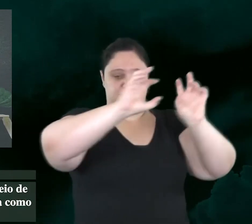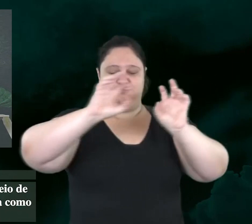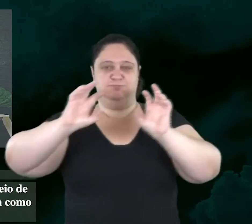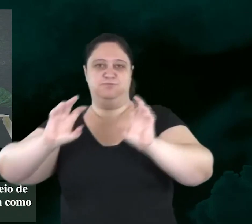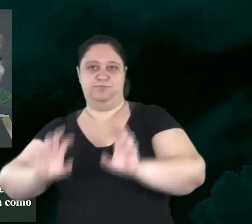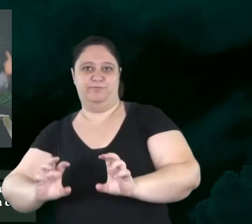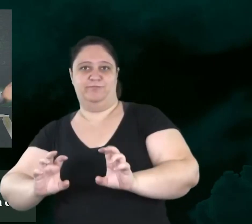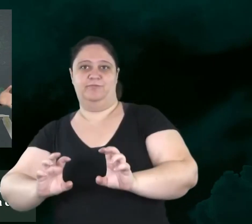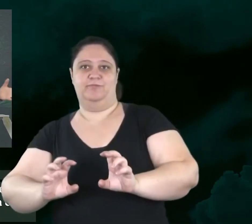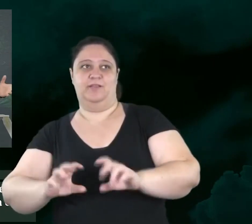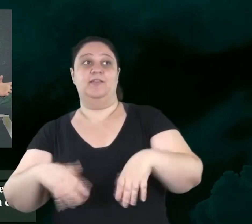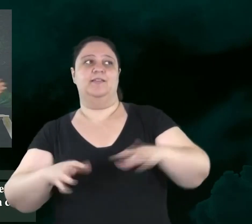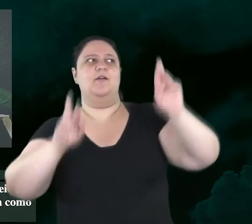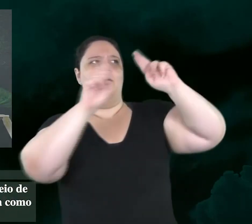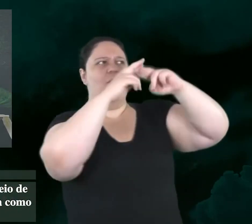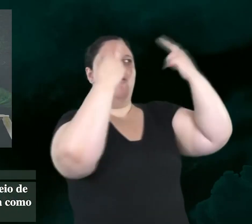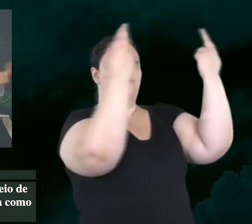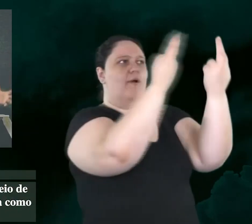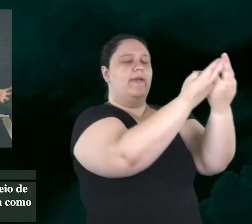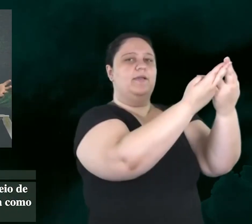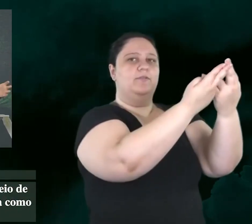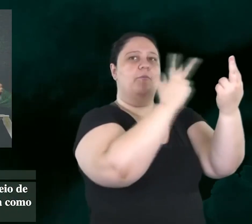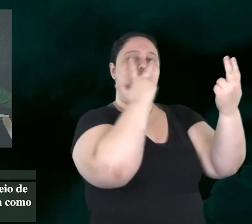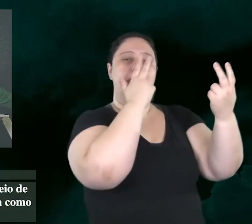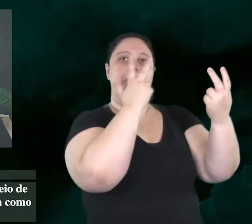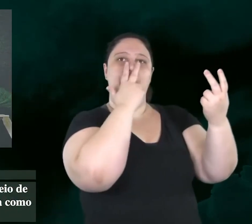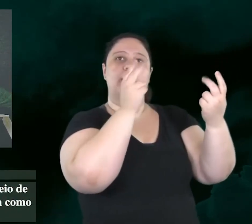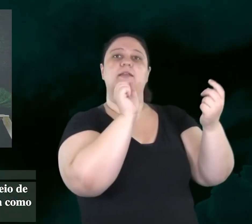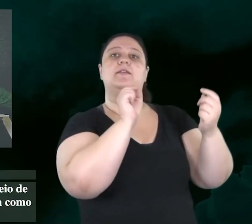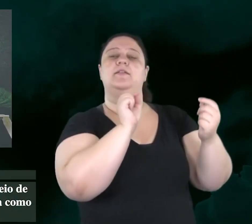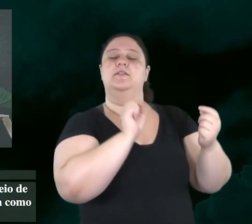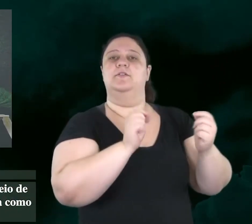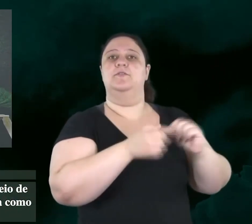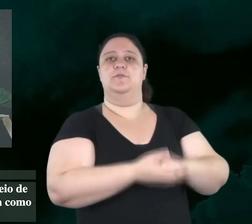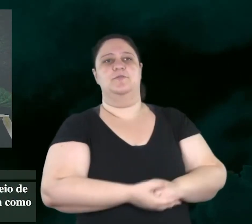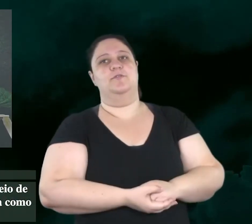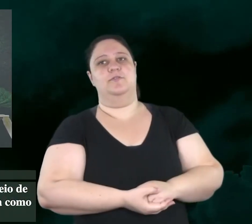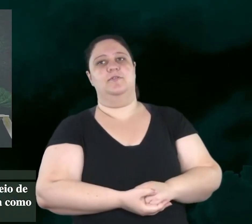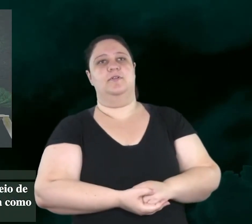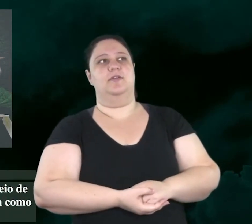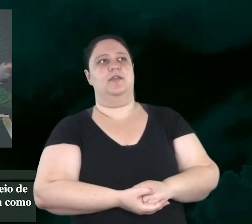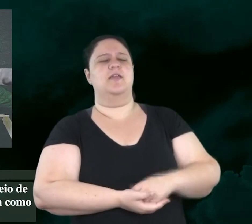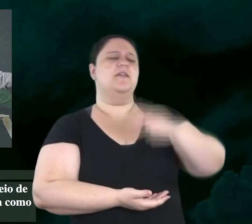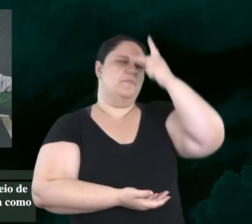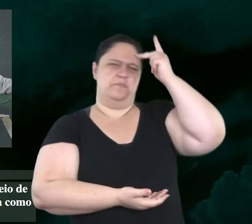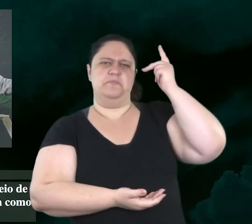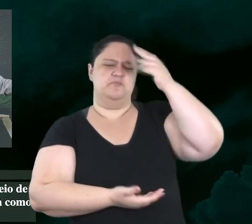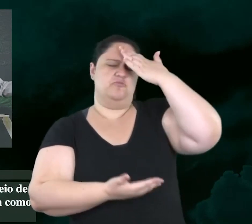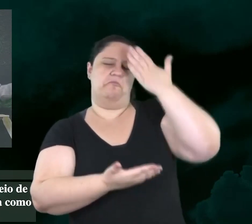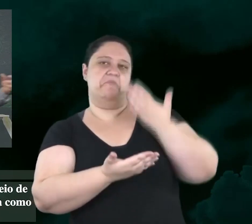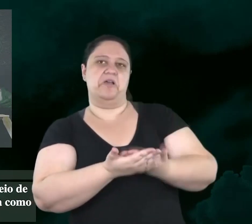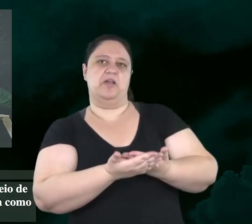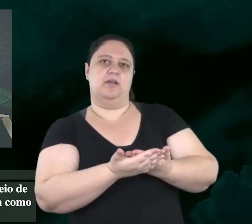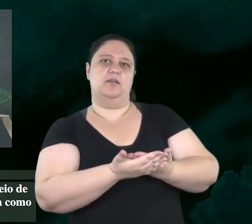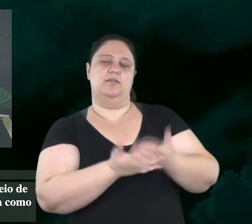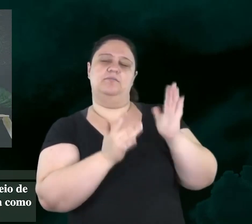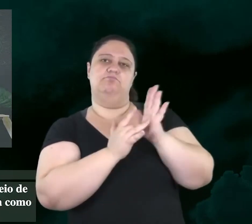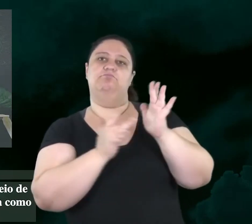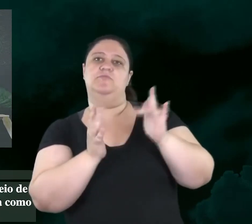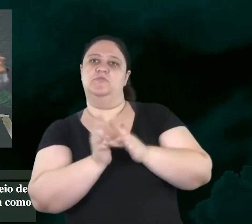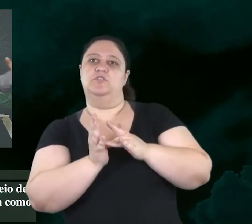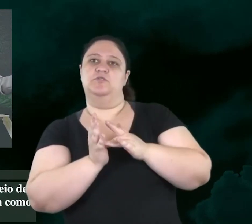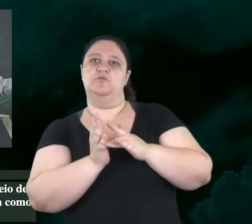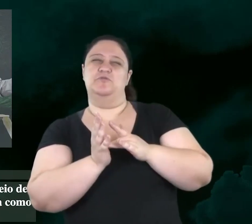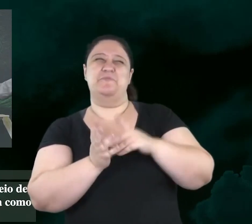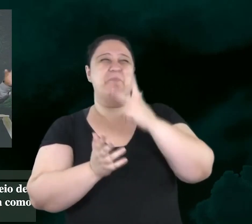a aparência. A aparência do reino dos céus, muitos dos que creram em Jesus estão vivendo na aparência